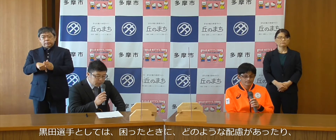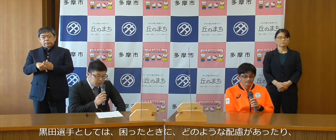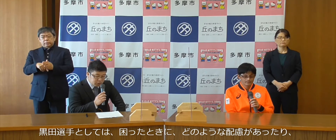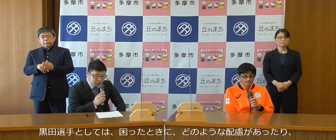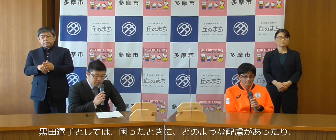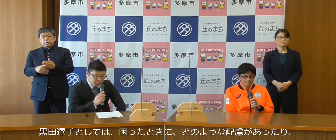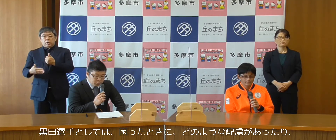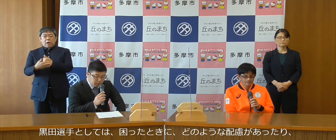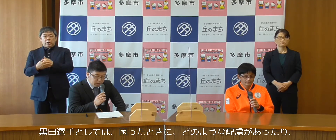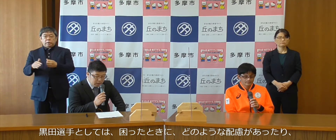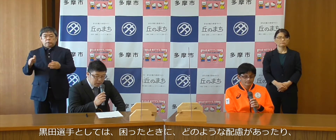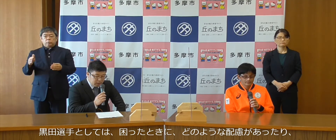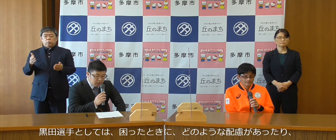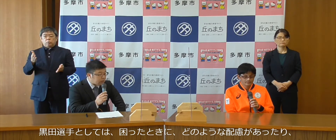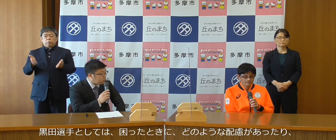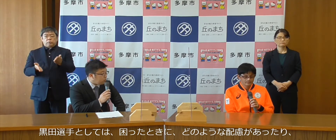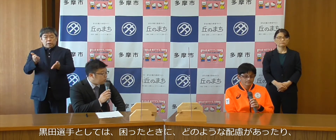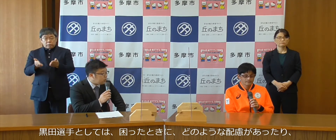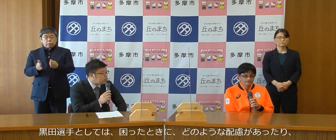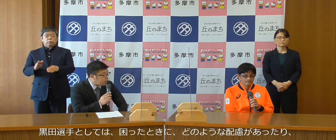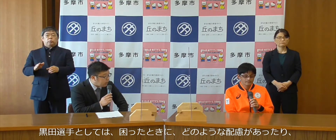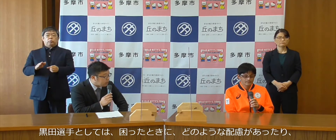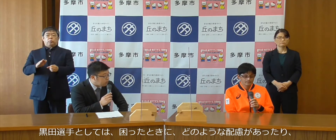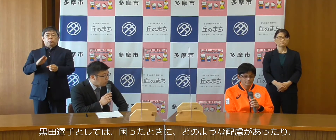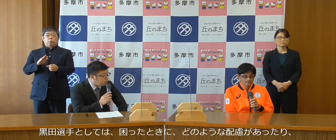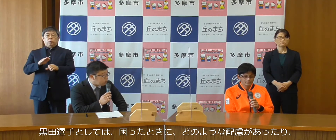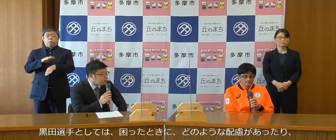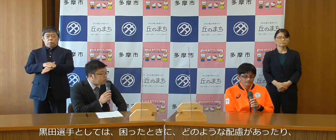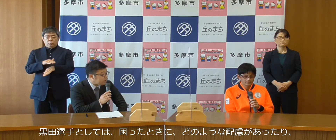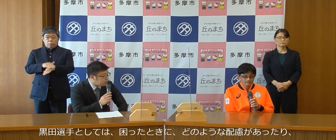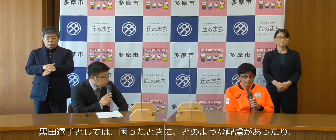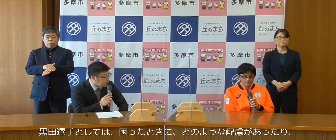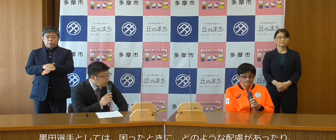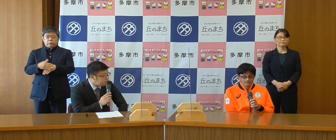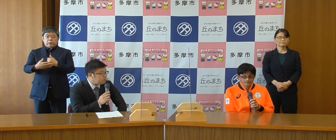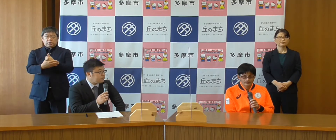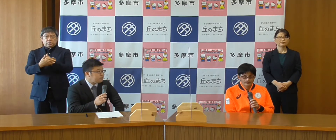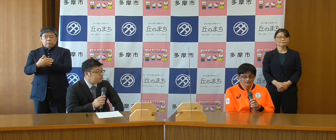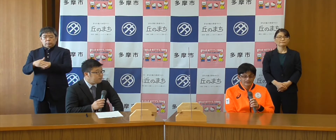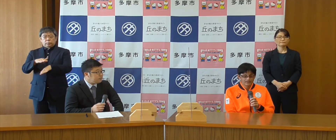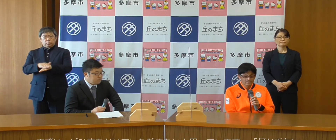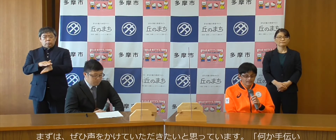ったり、周囲のサポートがあるといいのかなっていうのは思うところありますでしょうか。